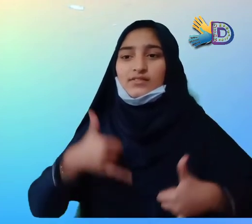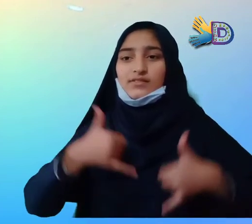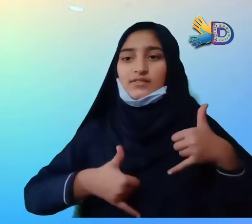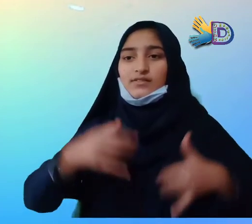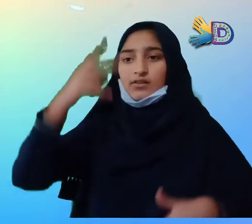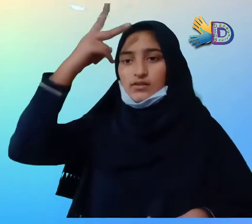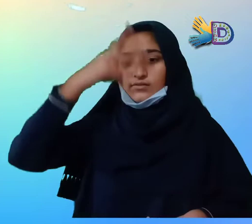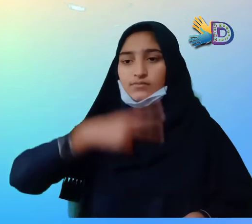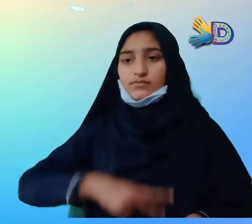आजमाइश।